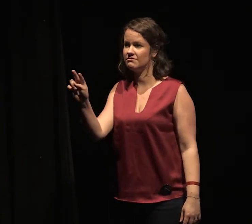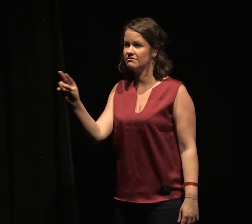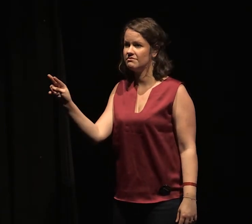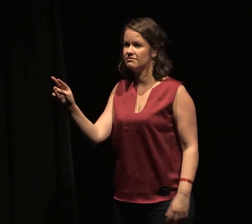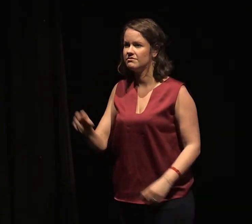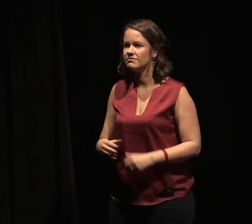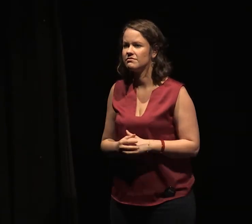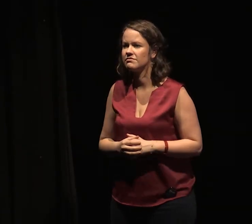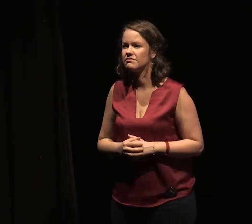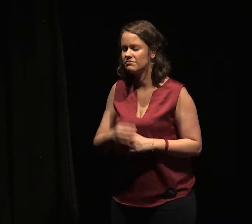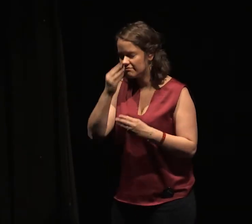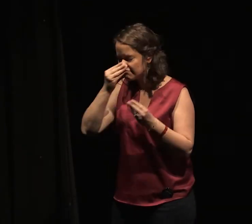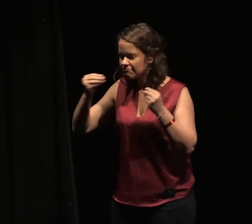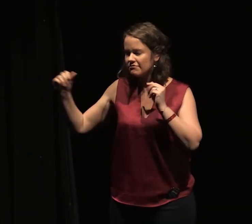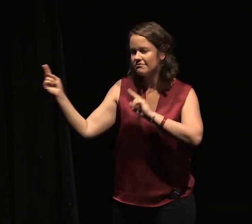Cet air humide